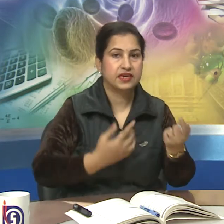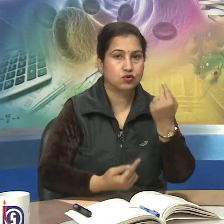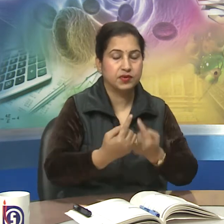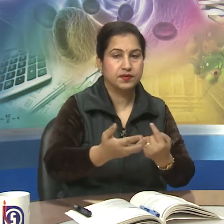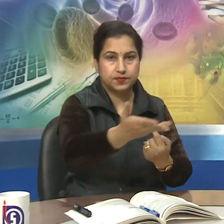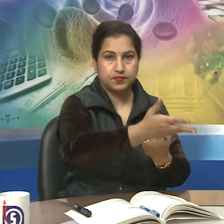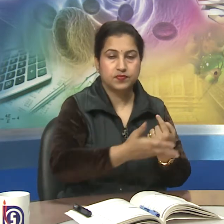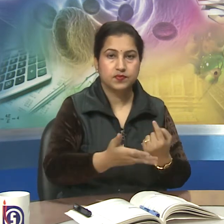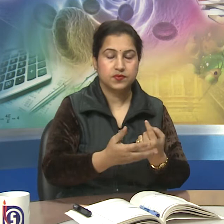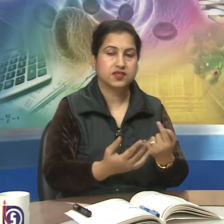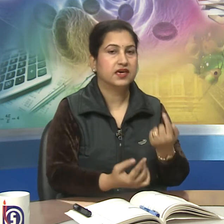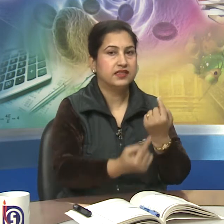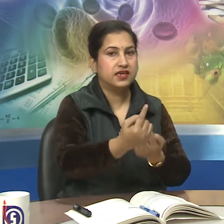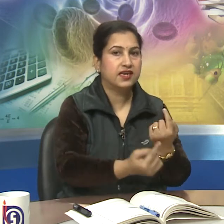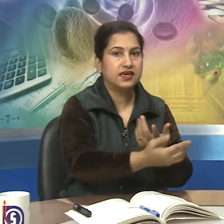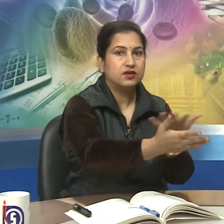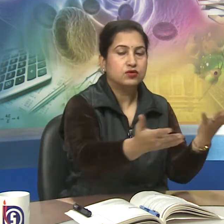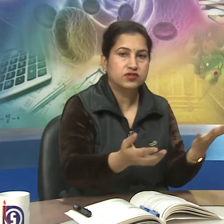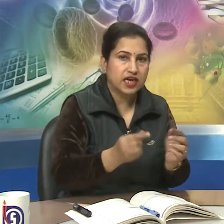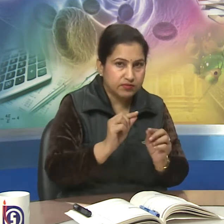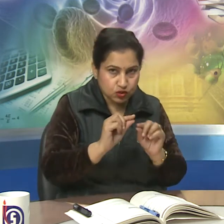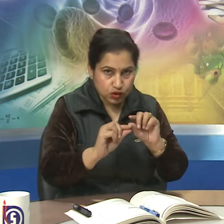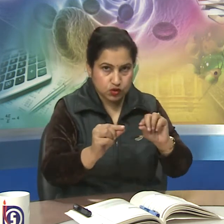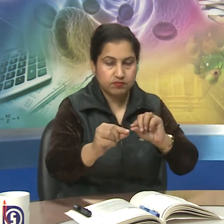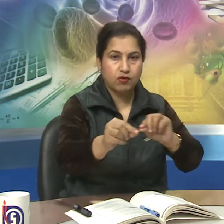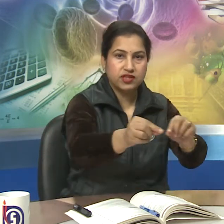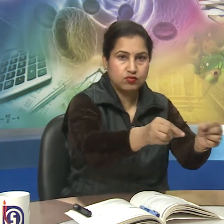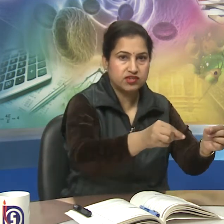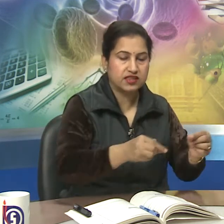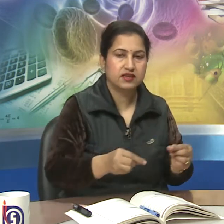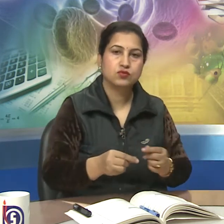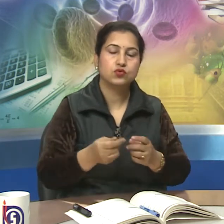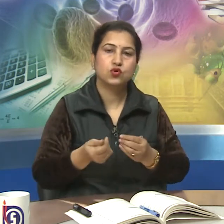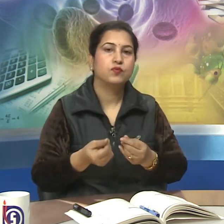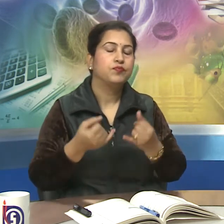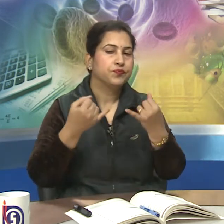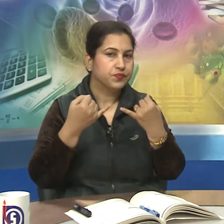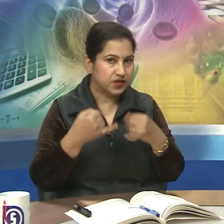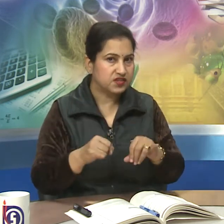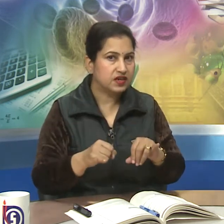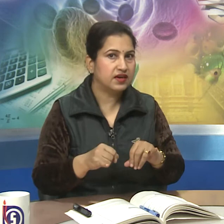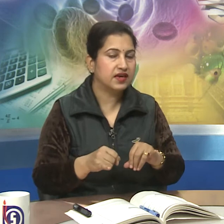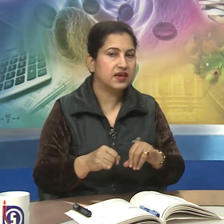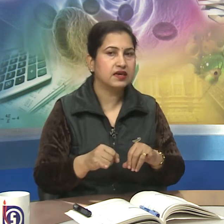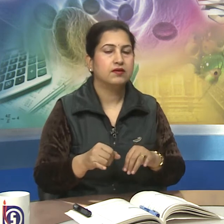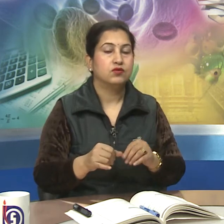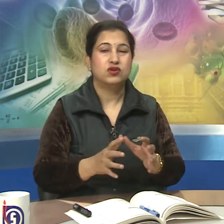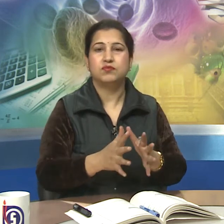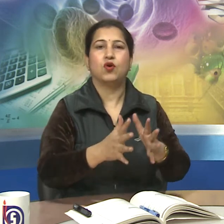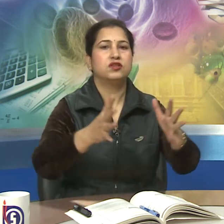खेतों में इसे खेती के लिए कुछ साथ छोटे-छोटे पौधे उग जाते हैं तो उनको नष्ट करने के लिए कि बहुत